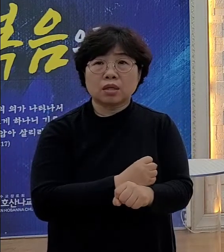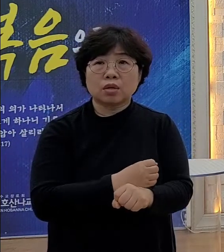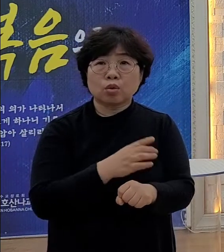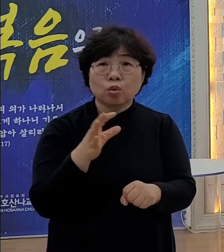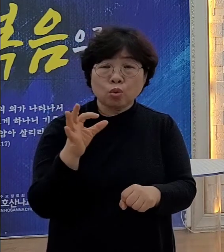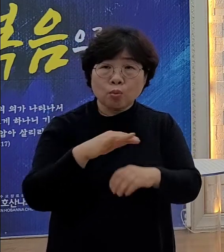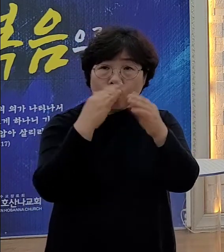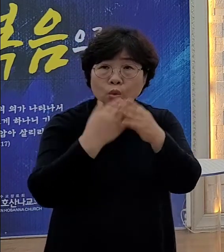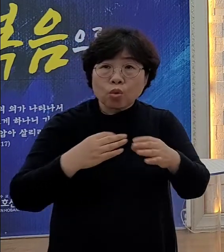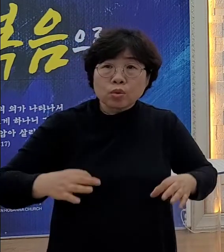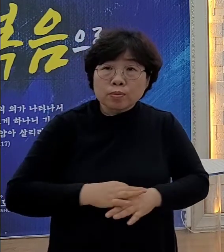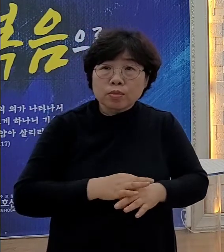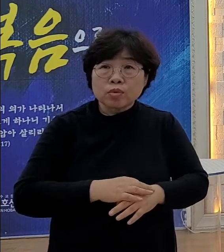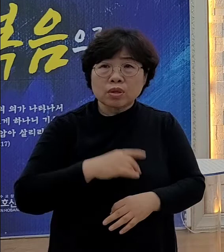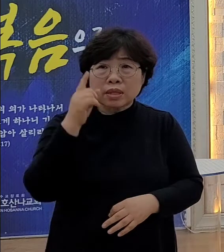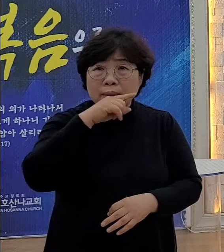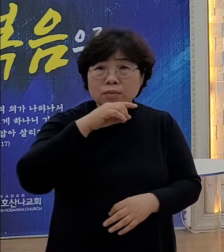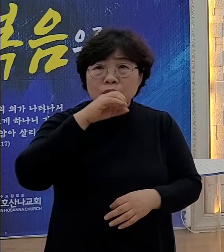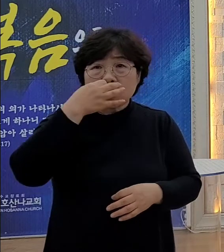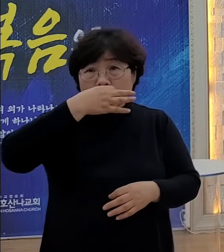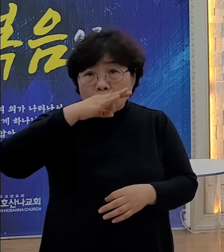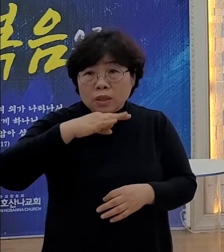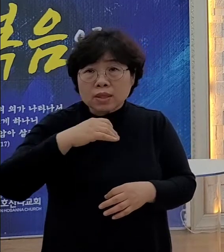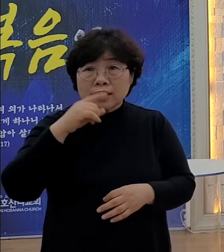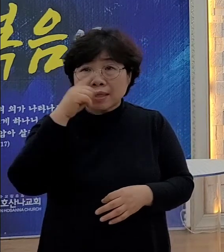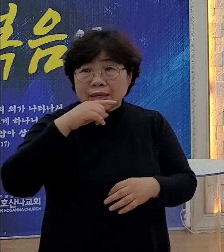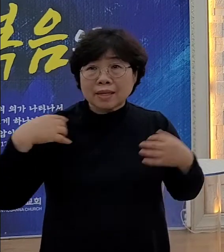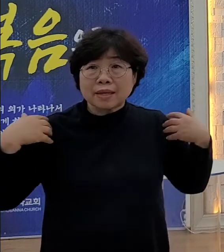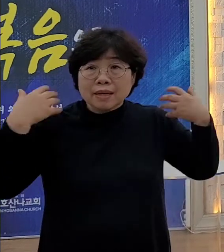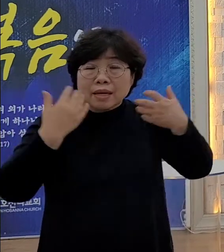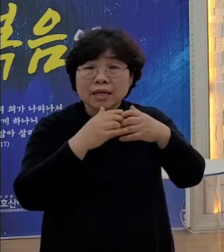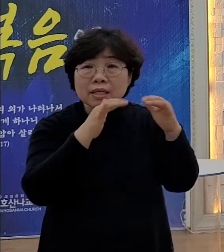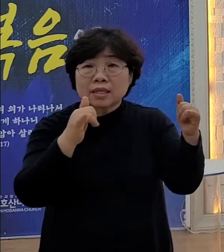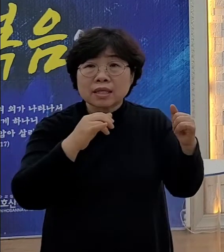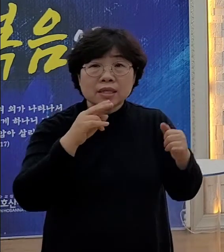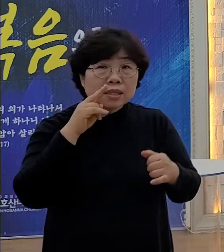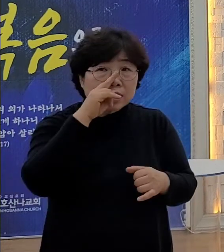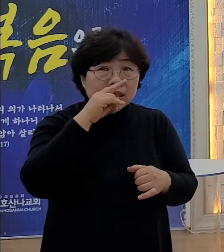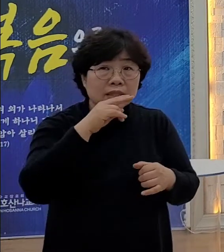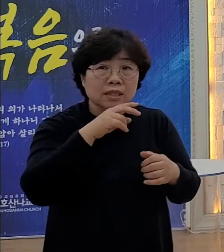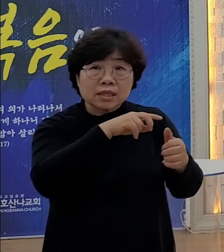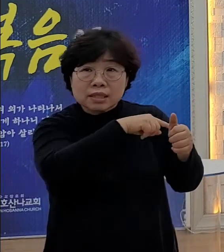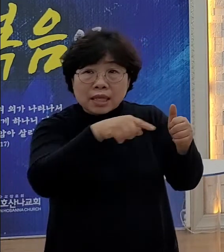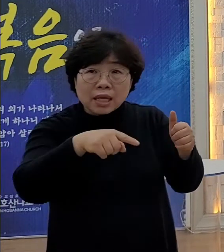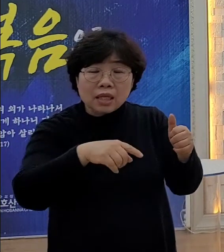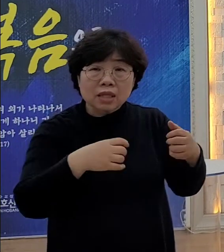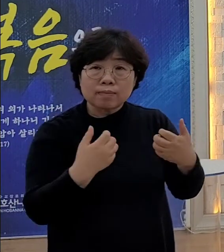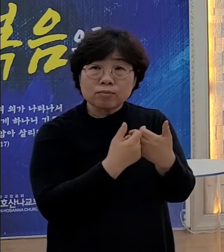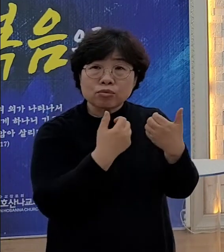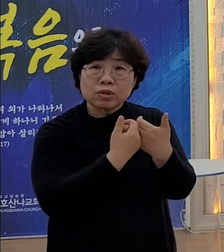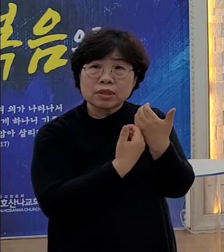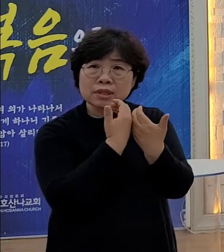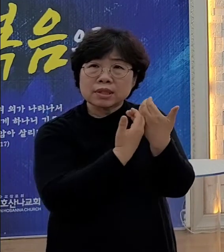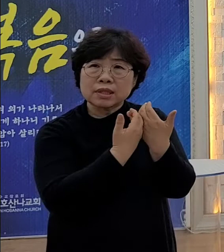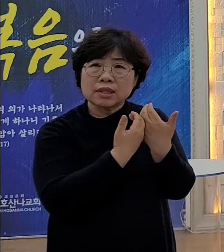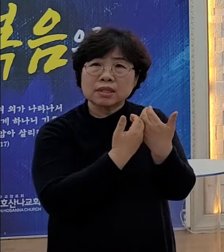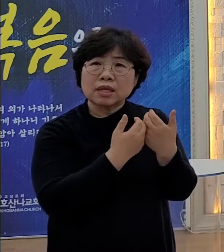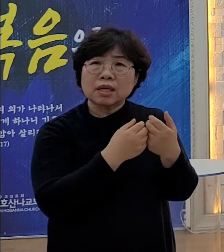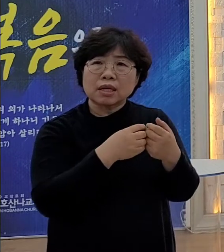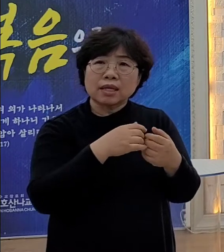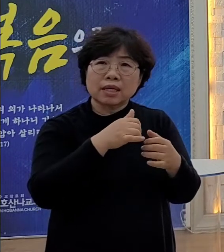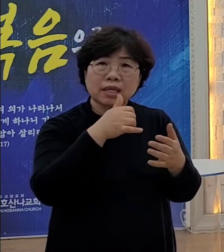그 모든 불의, 추악, 탐욕, 악의가 가득한 자요, 시기, 살인, 분쟁,